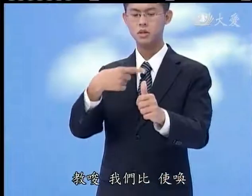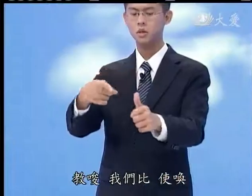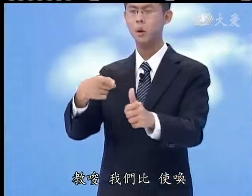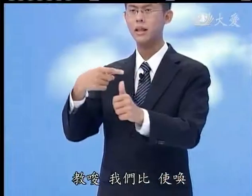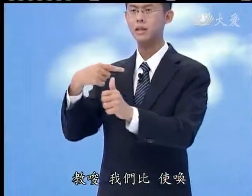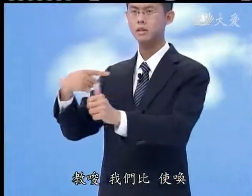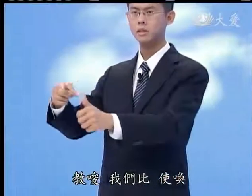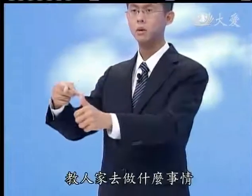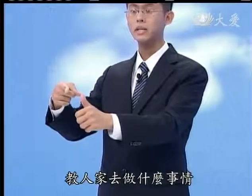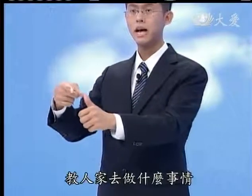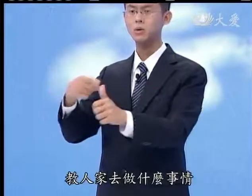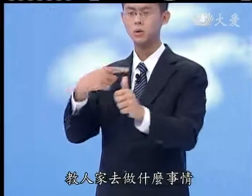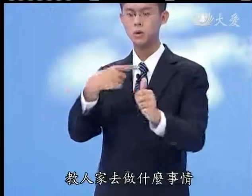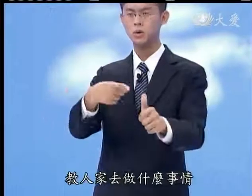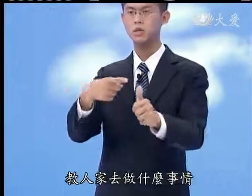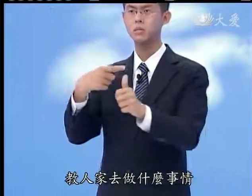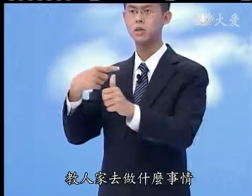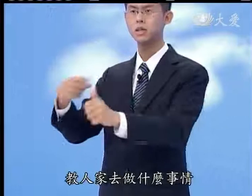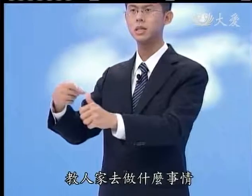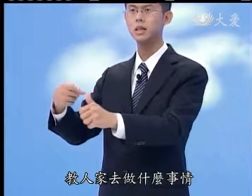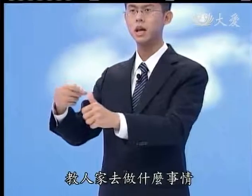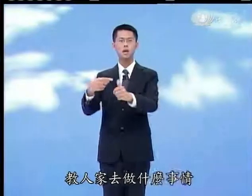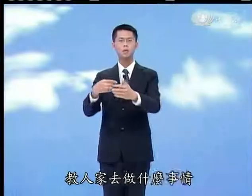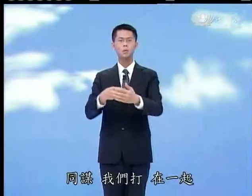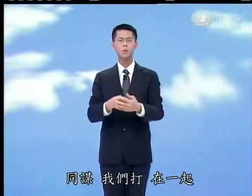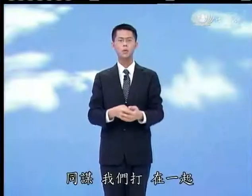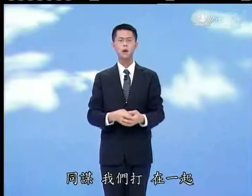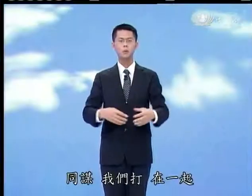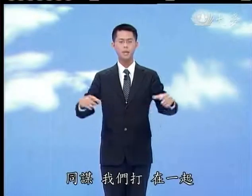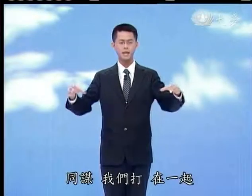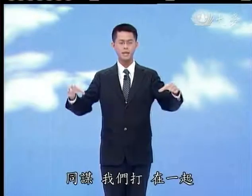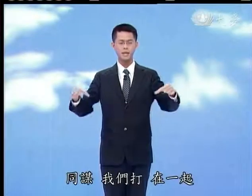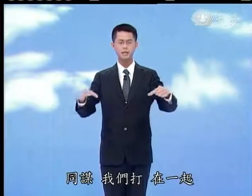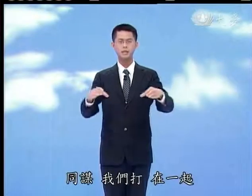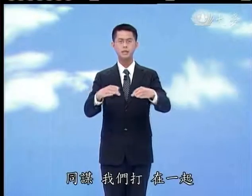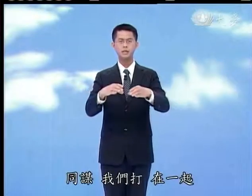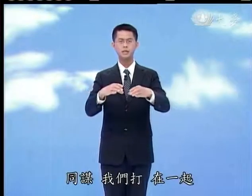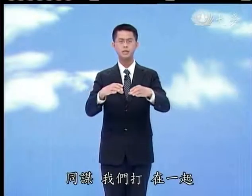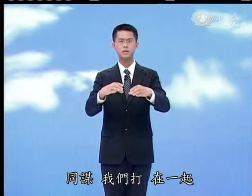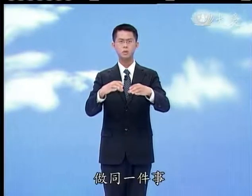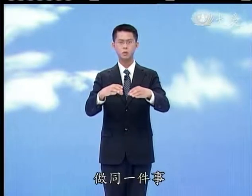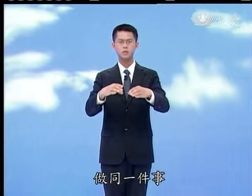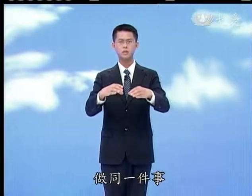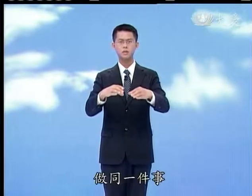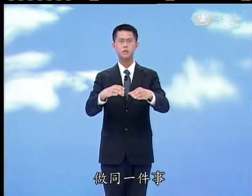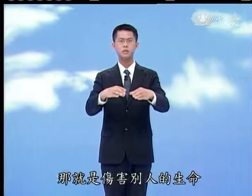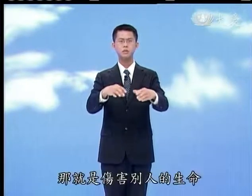使唤，教人家去做什么事情。同谋的话，我们打在一起做同一件事，那就